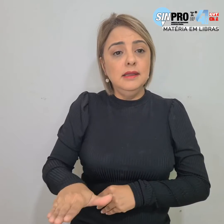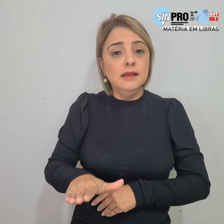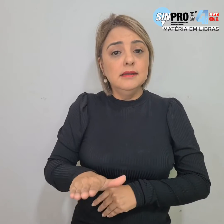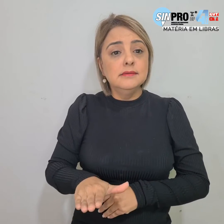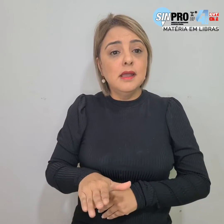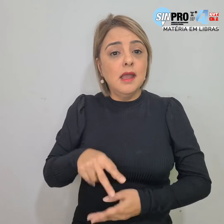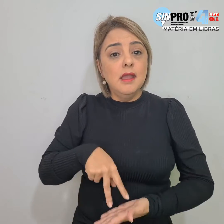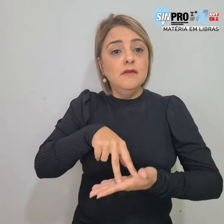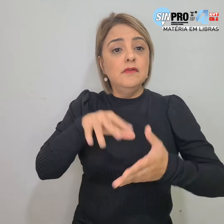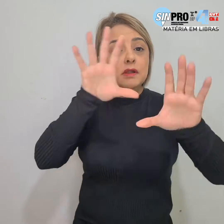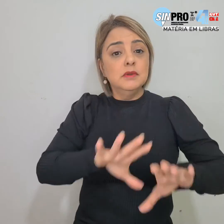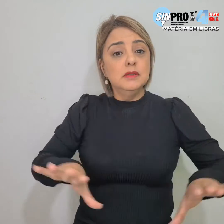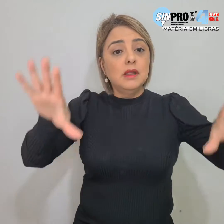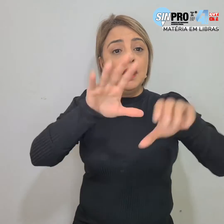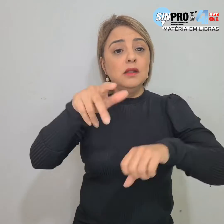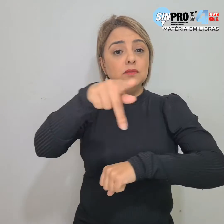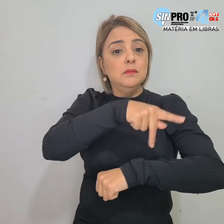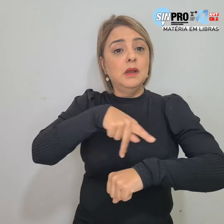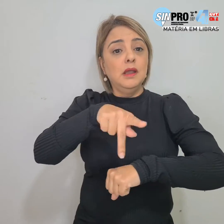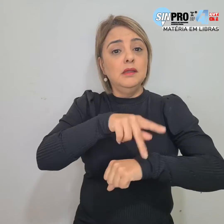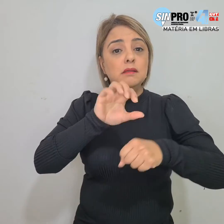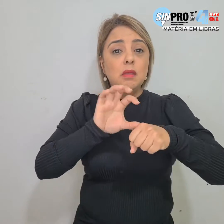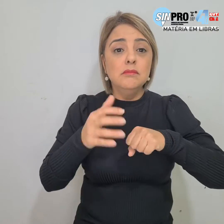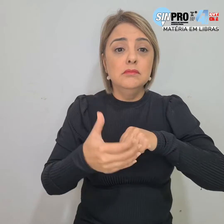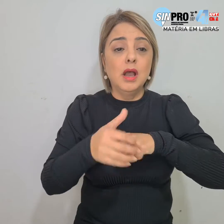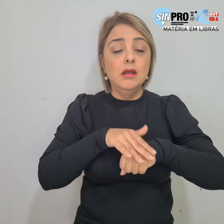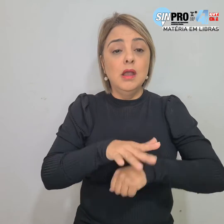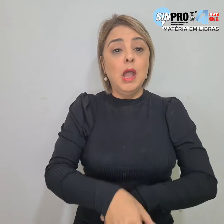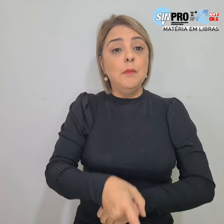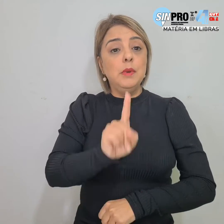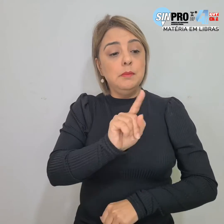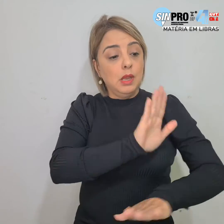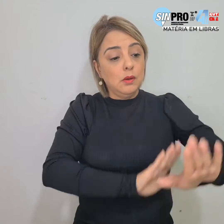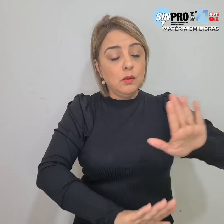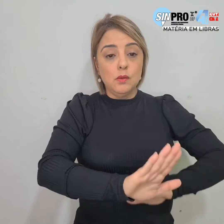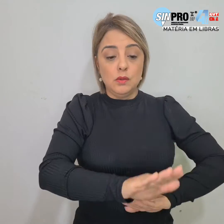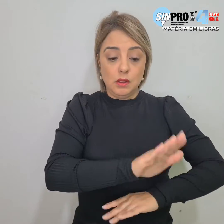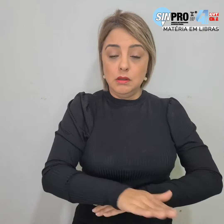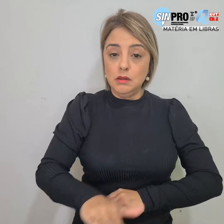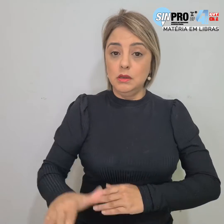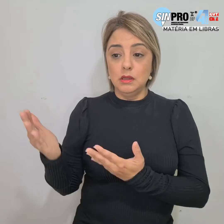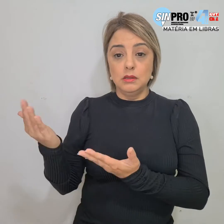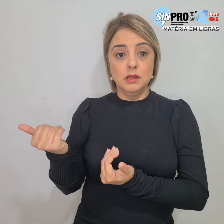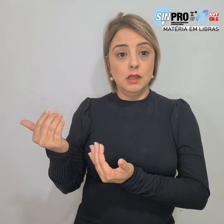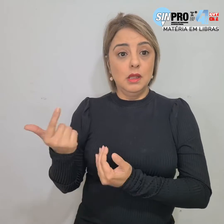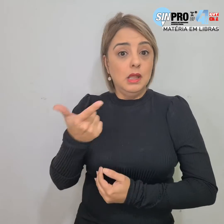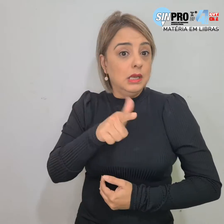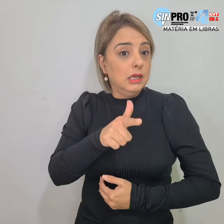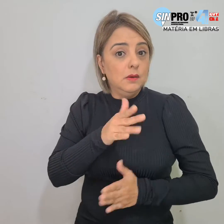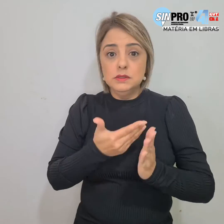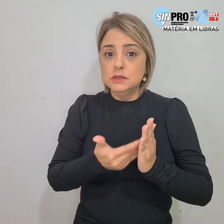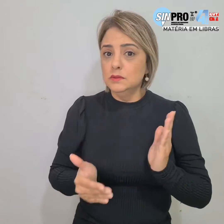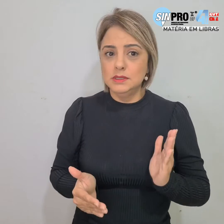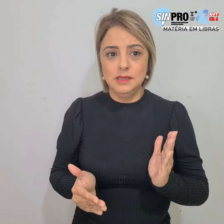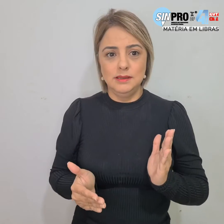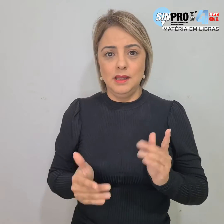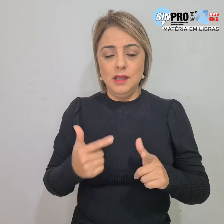no país. Primeiro, que os cuidados com as crianças e adolescentes não estão descartados por elas serem